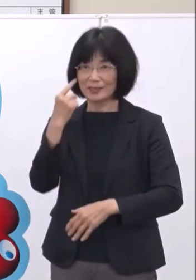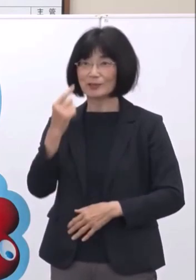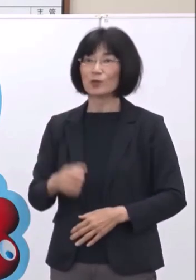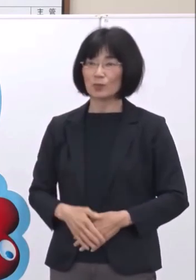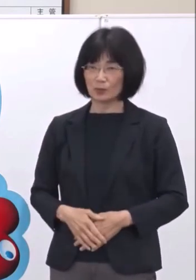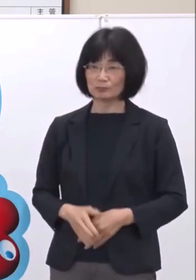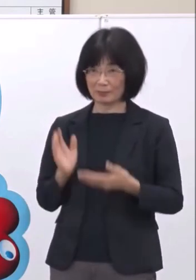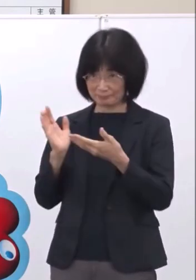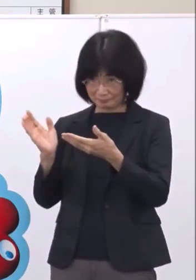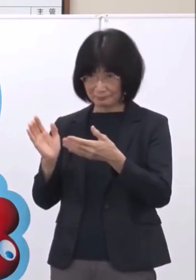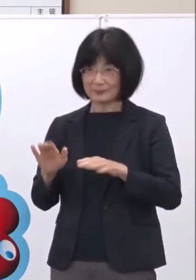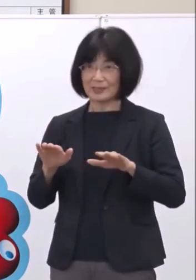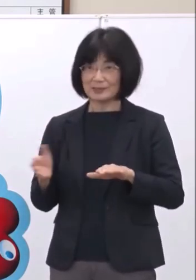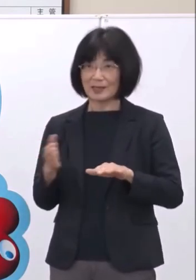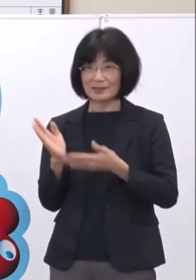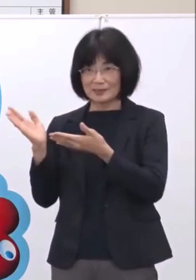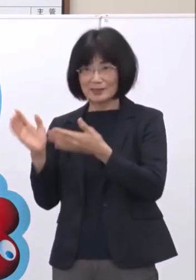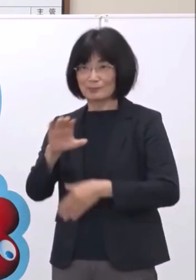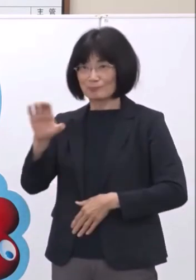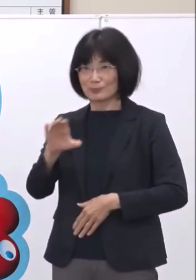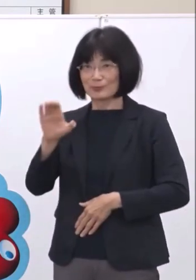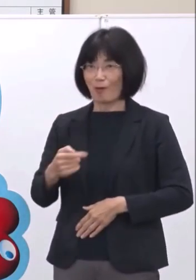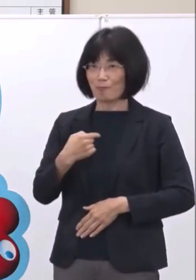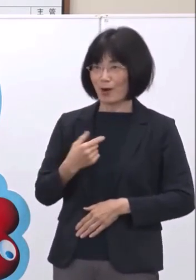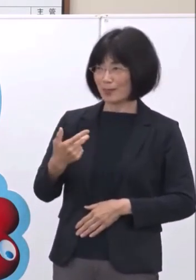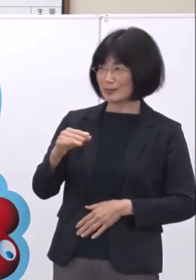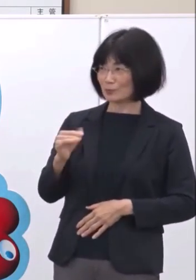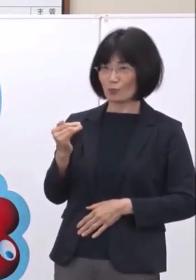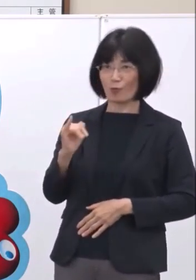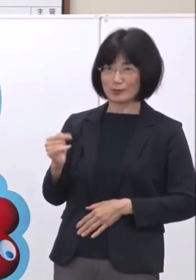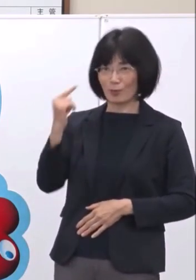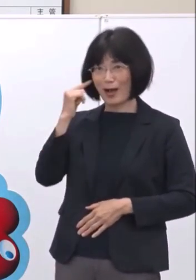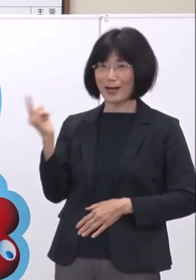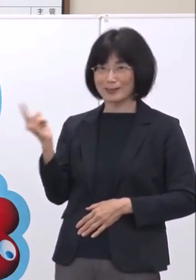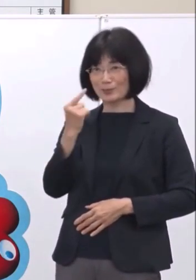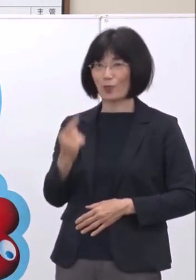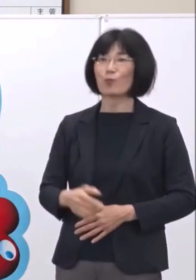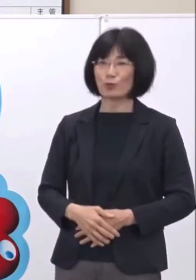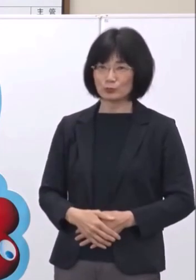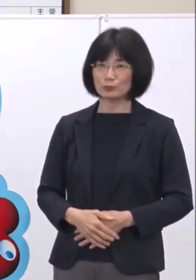ここのところずっとお聞きしてて、かなりしつこいことになっていると思いますが、